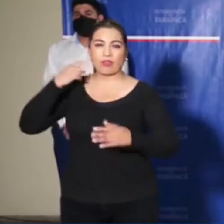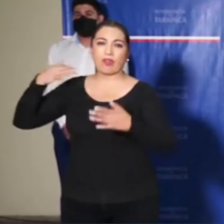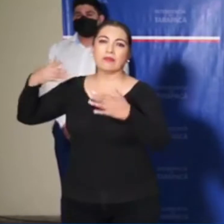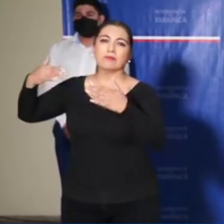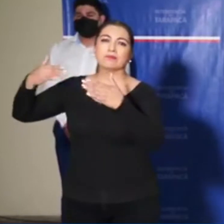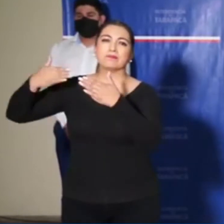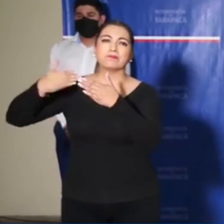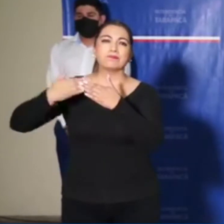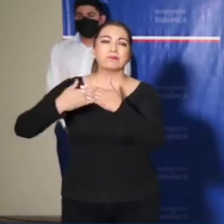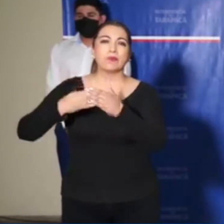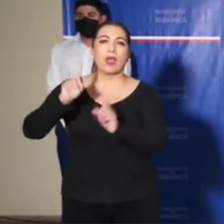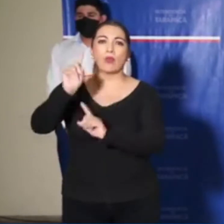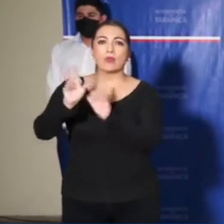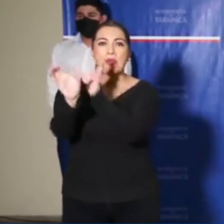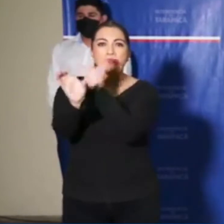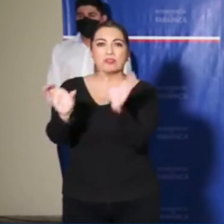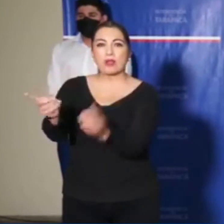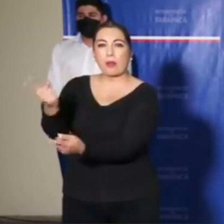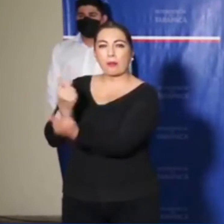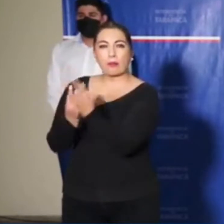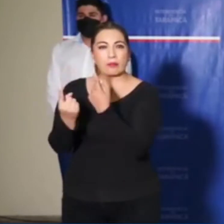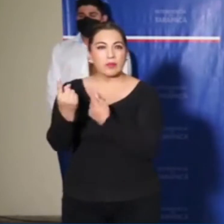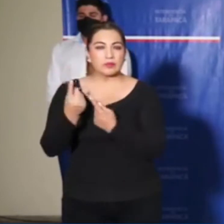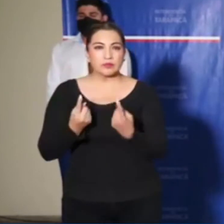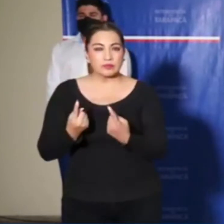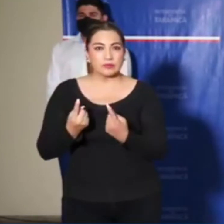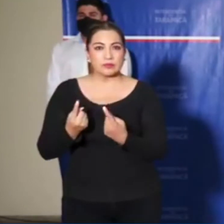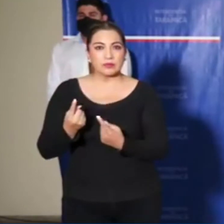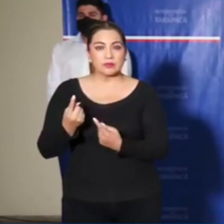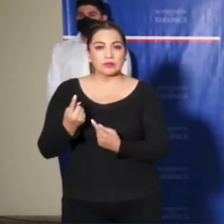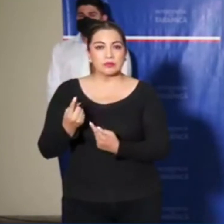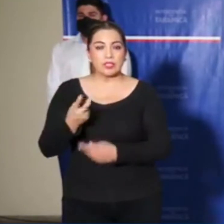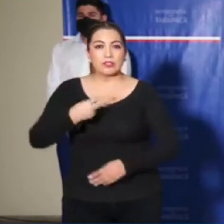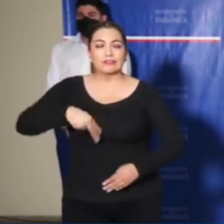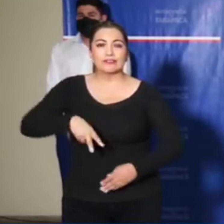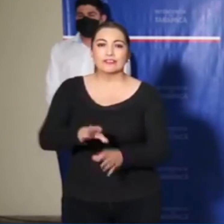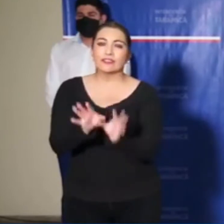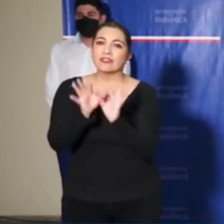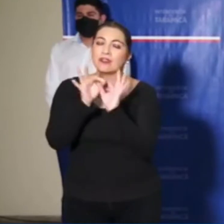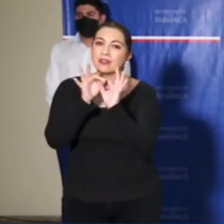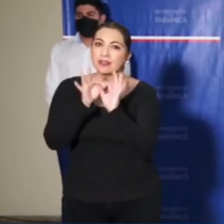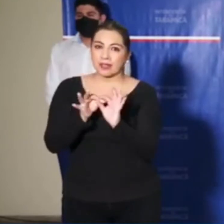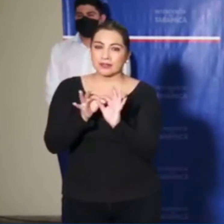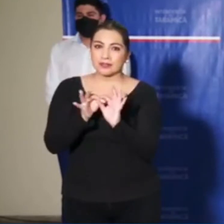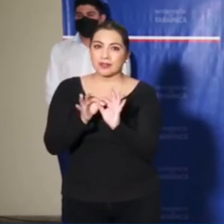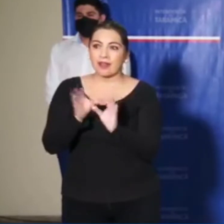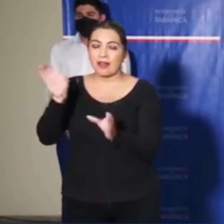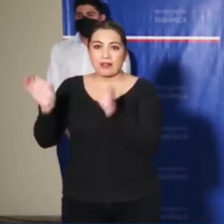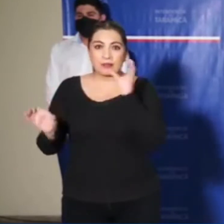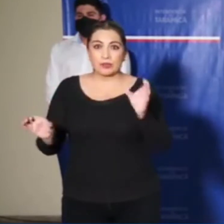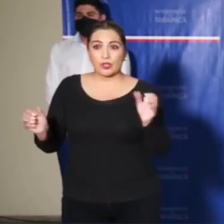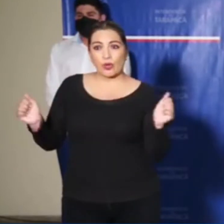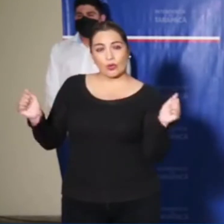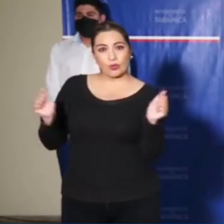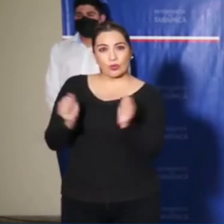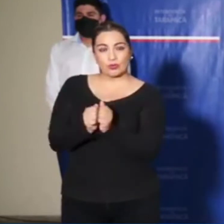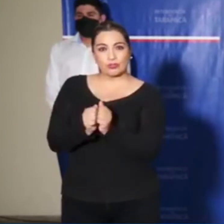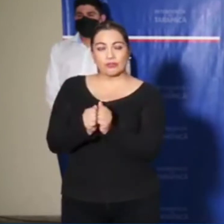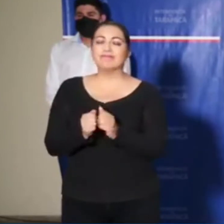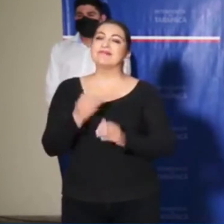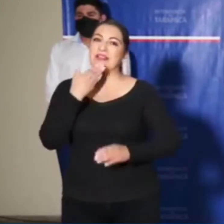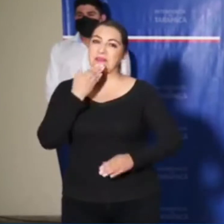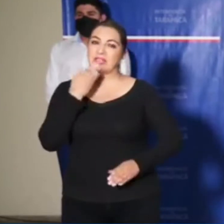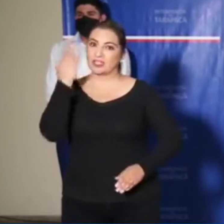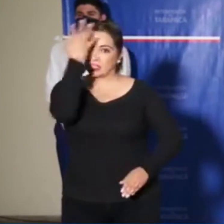estado preguntando y que queremos agradecer y a quienes nos acompañan hoy día, como siempre Soledad,